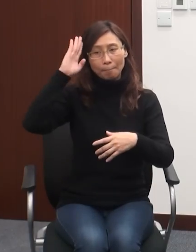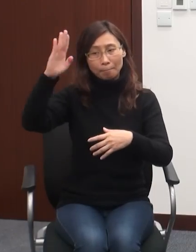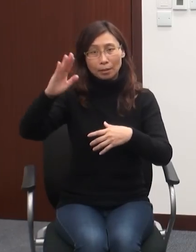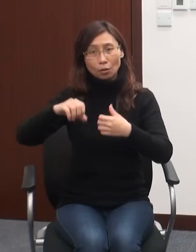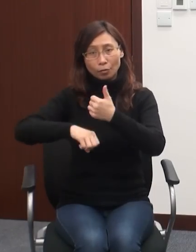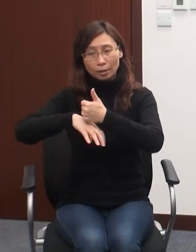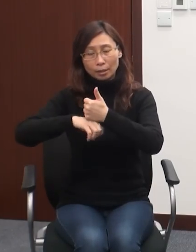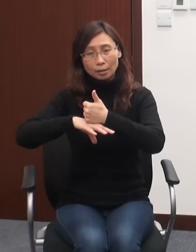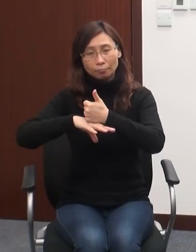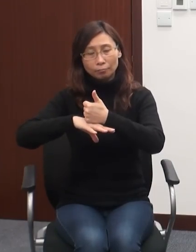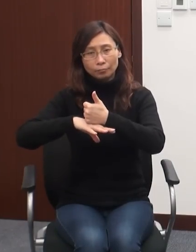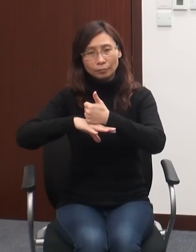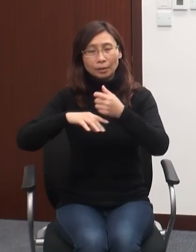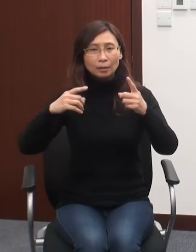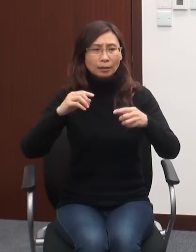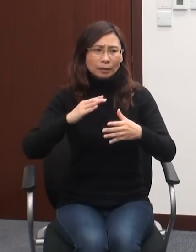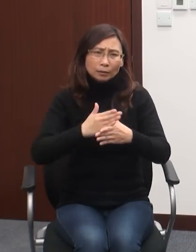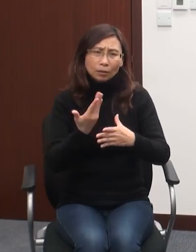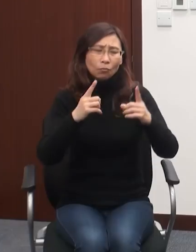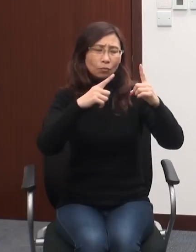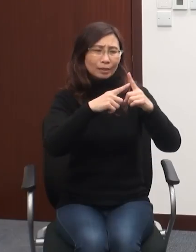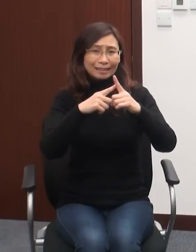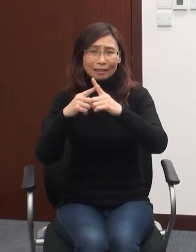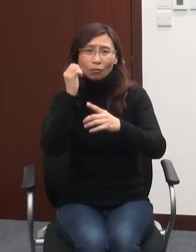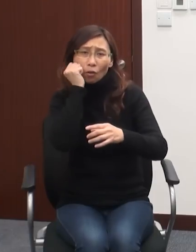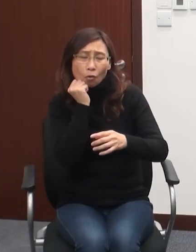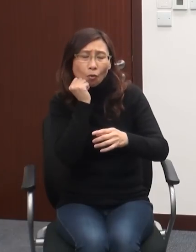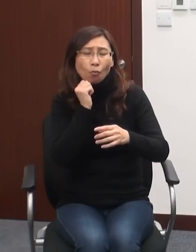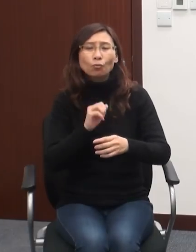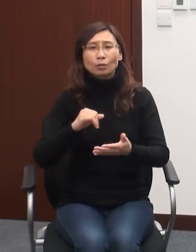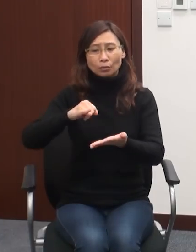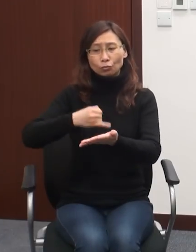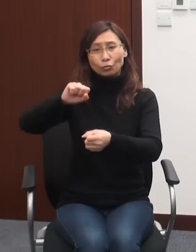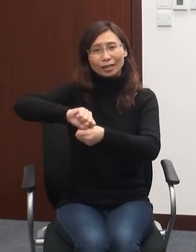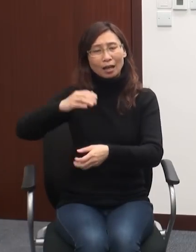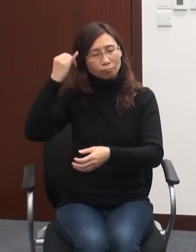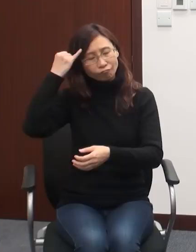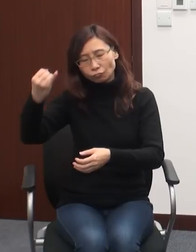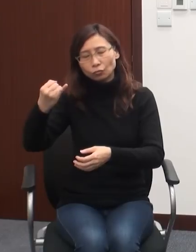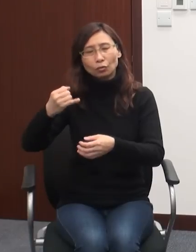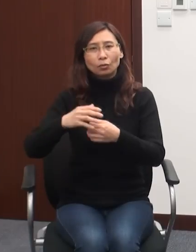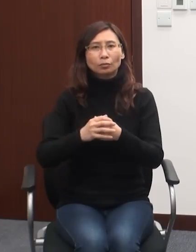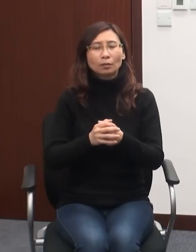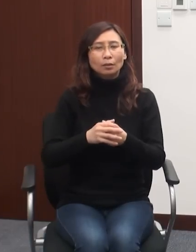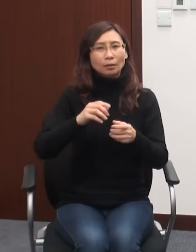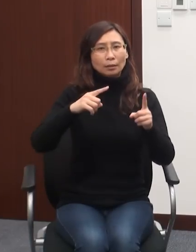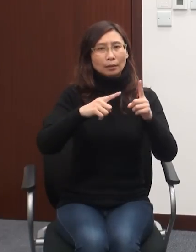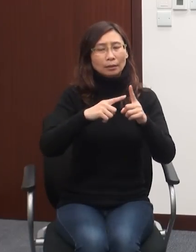來因為人口老化，因為佢唔想加税，因為人口老化令